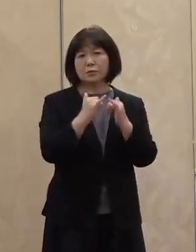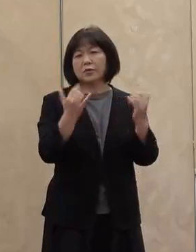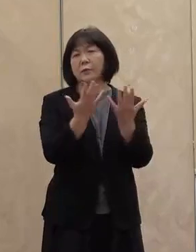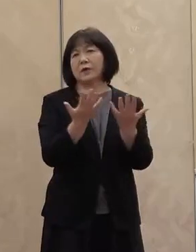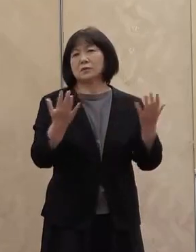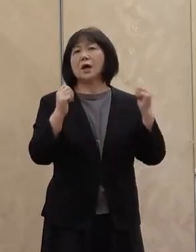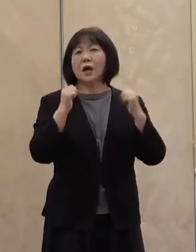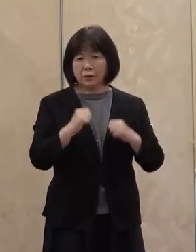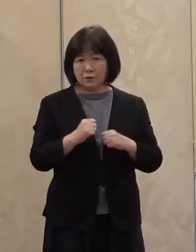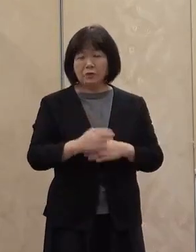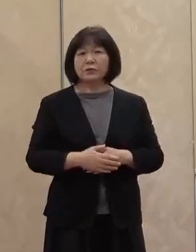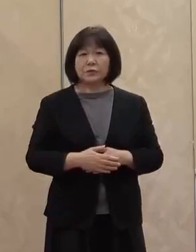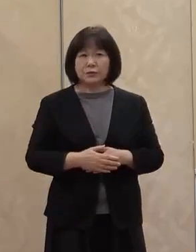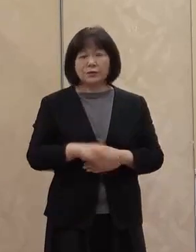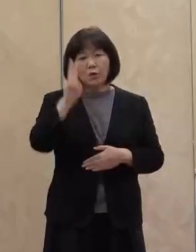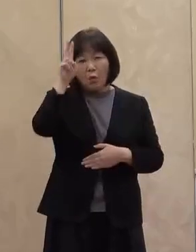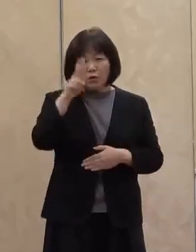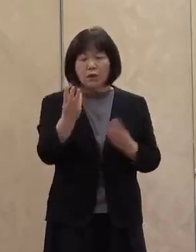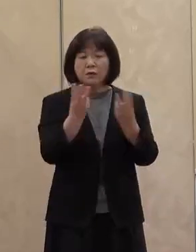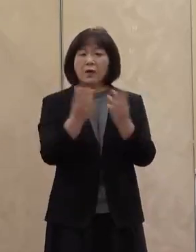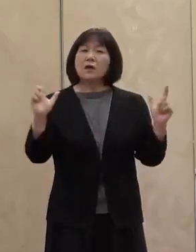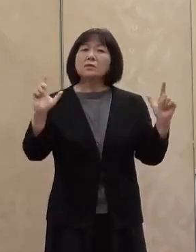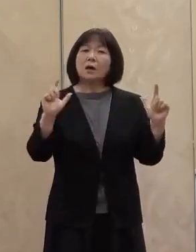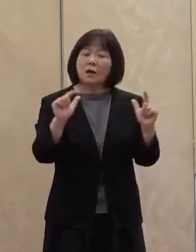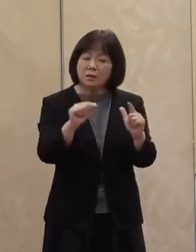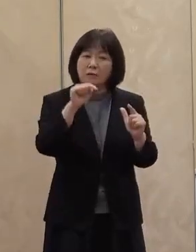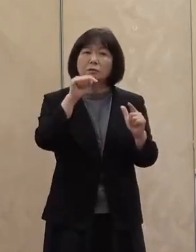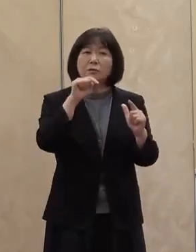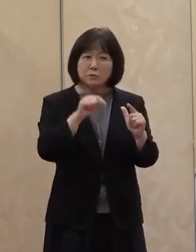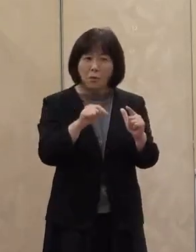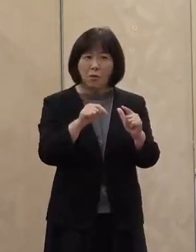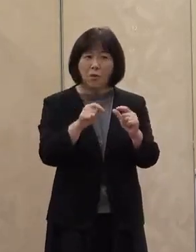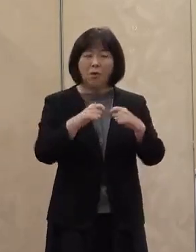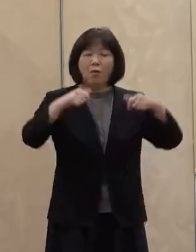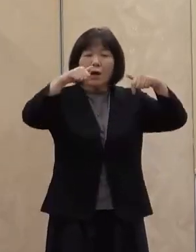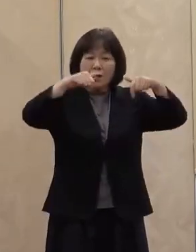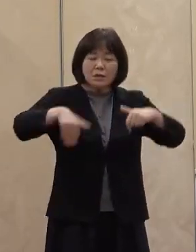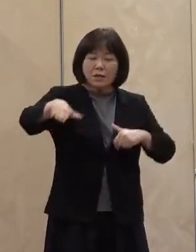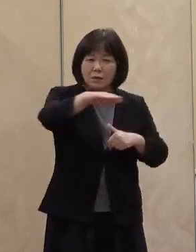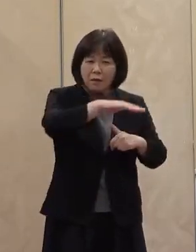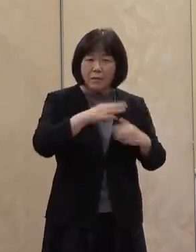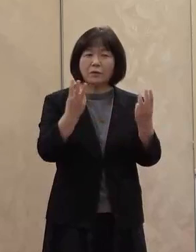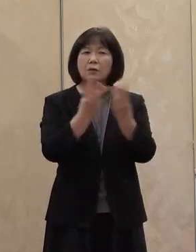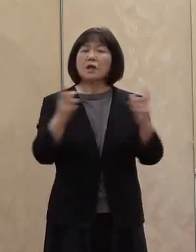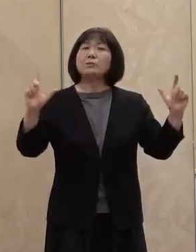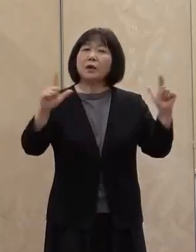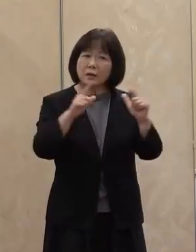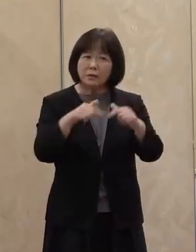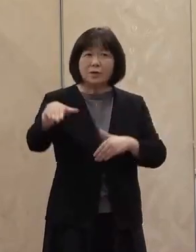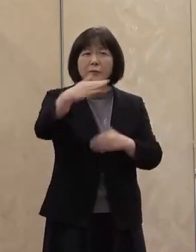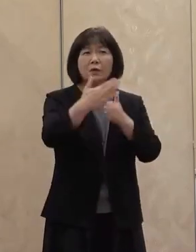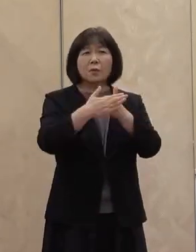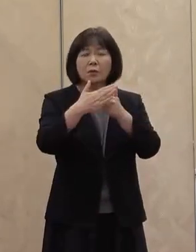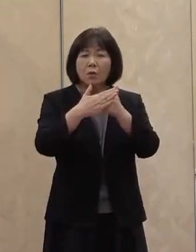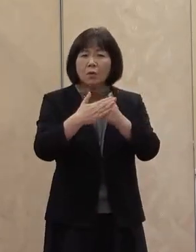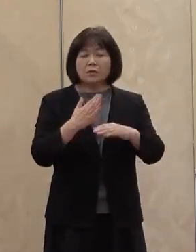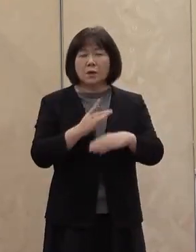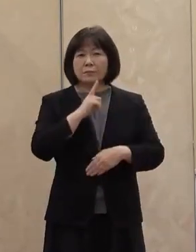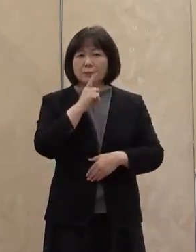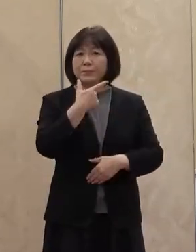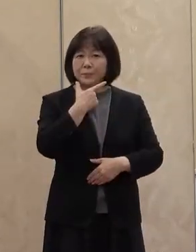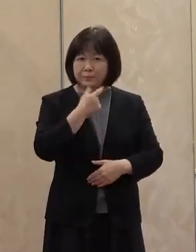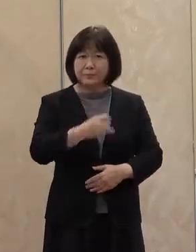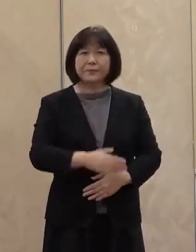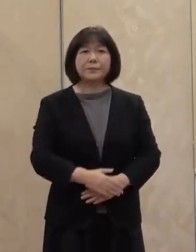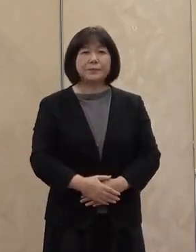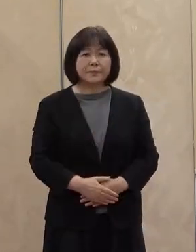ますが、関西全体も減ってくるということで、本当にこの間の府民の皆さんのご協力に感謝を申し上げたいと思います。